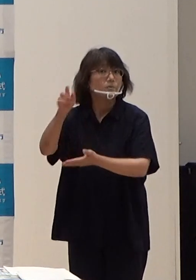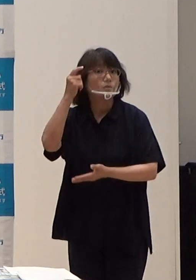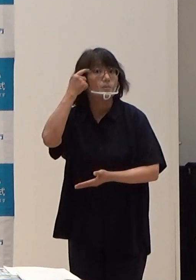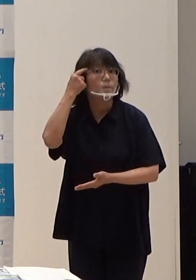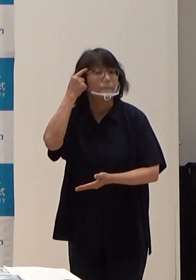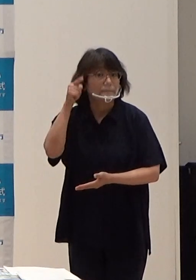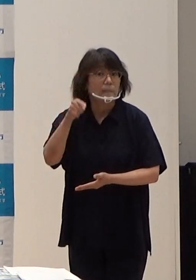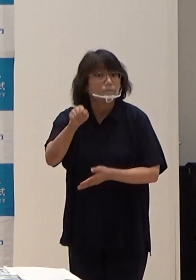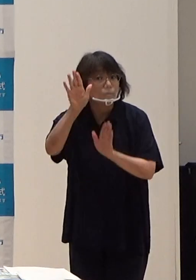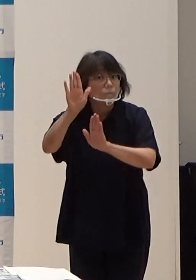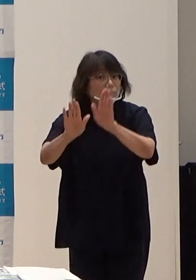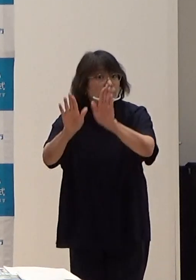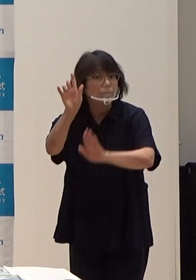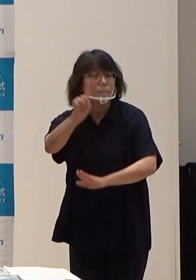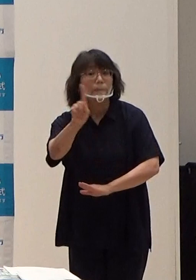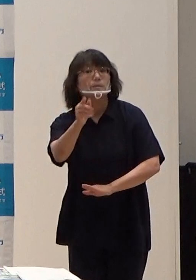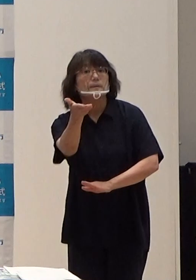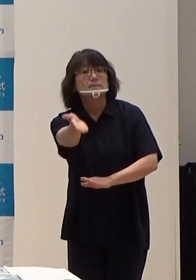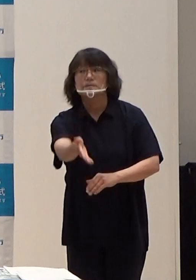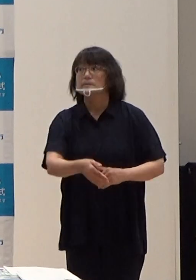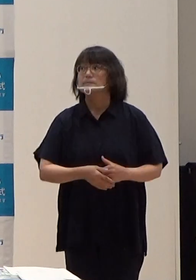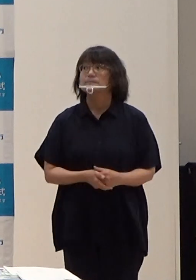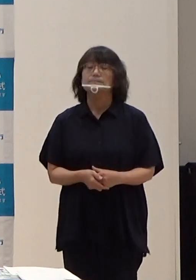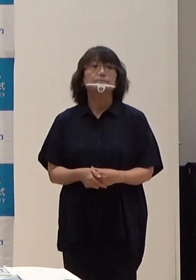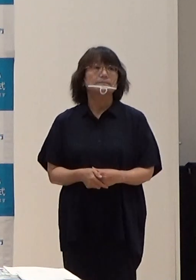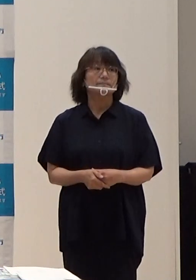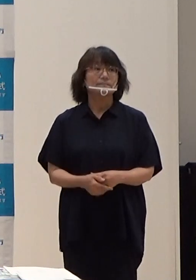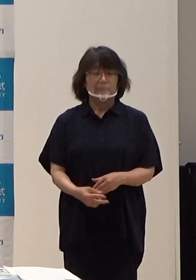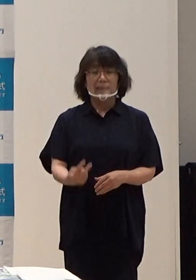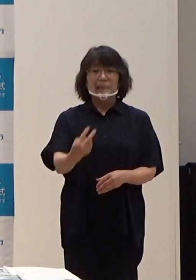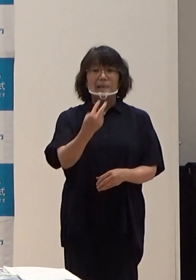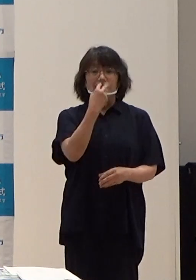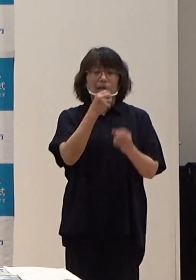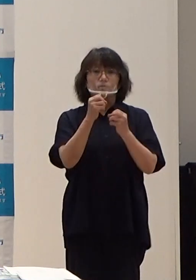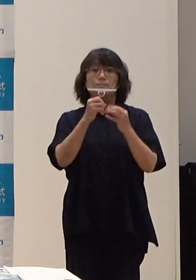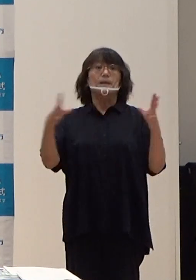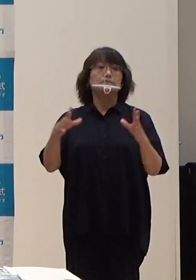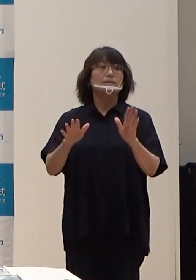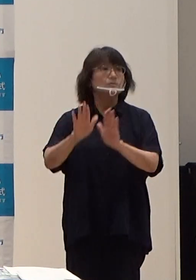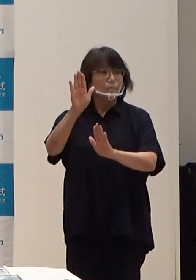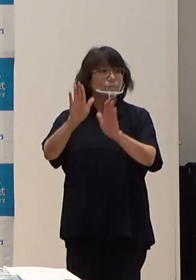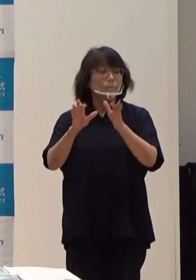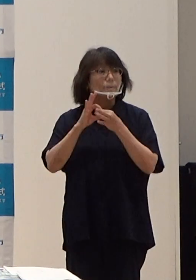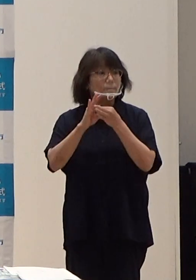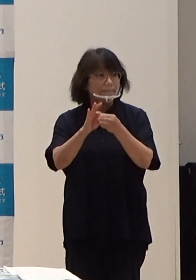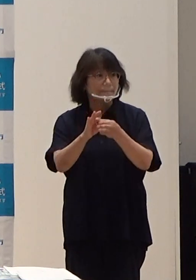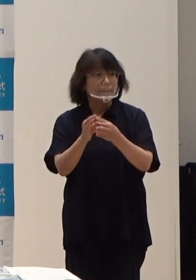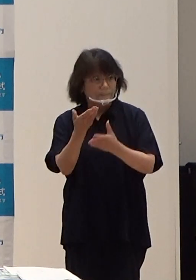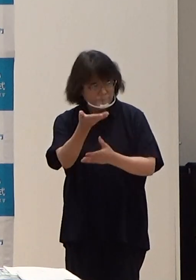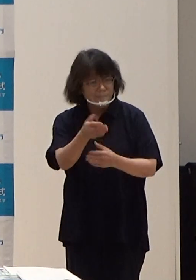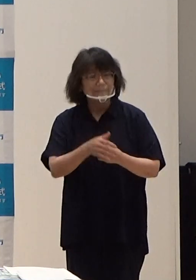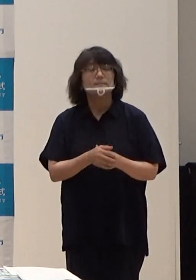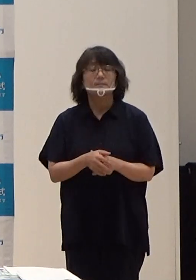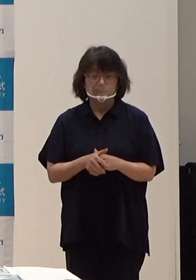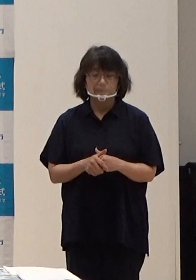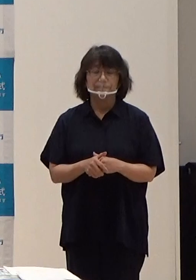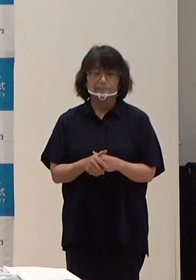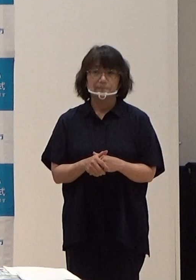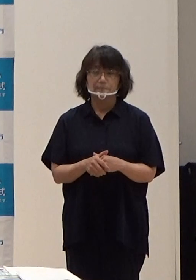を教えていただけますか。 ガス爆発の件ですか。 そうです、はい。 これはすでにです